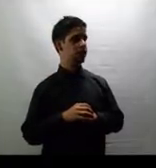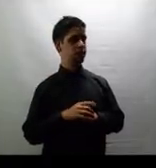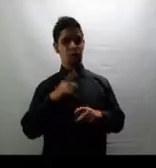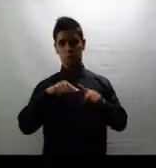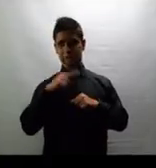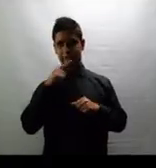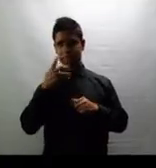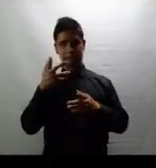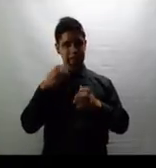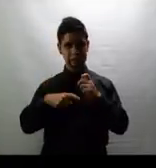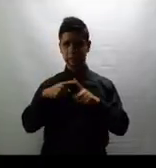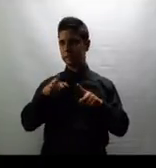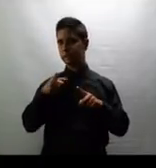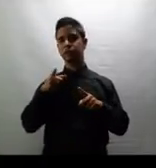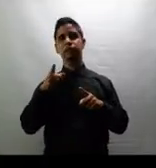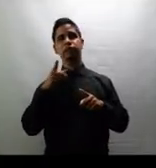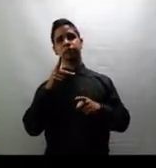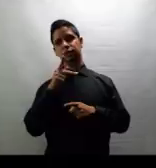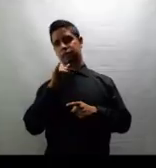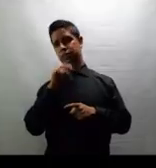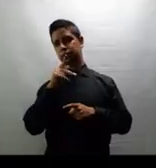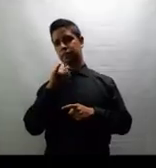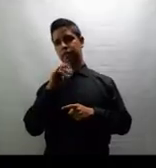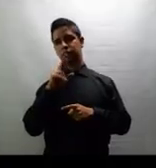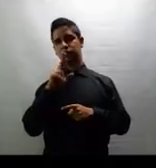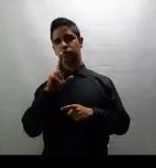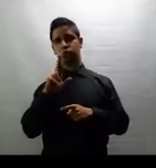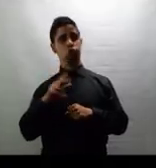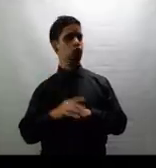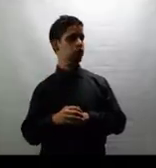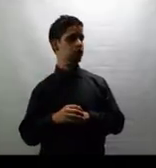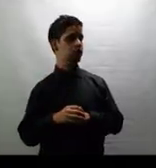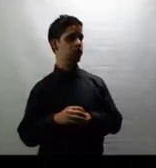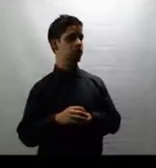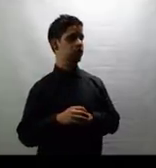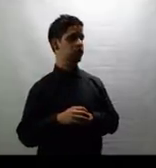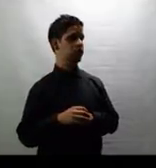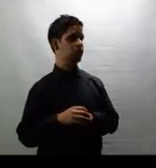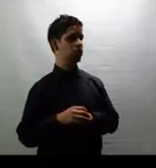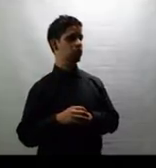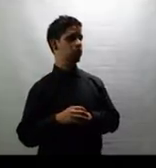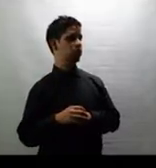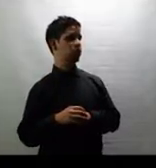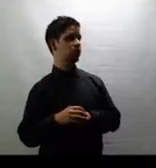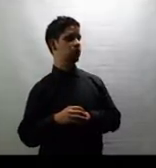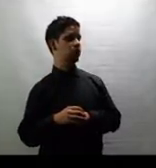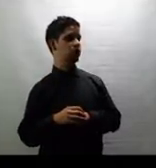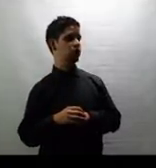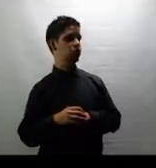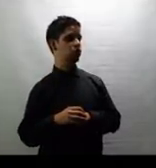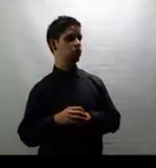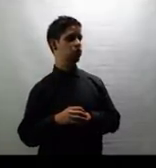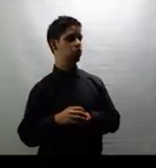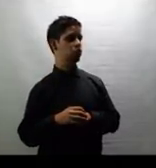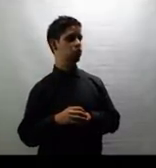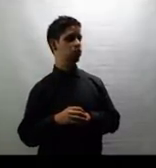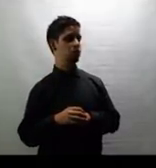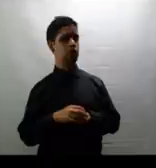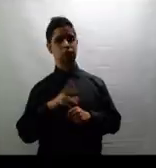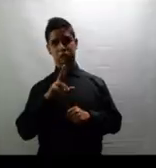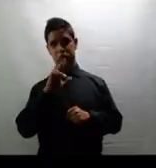santa que quiero es rico que no hay riesgo mochi reír y reír